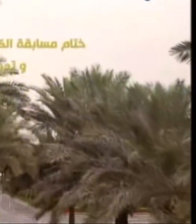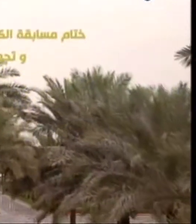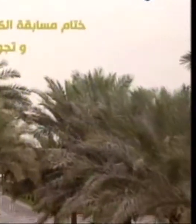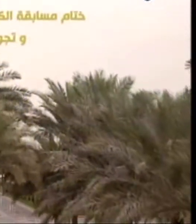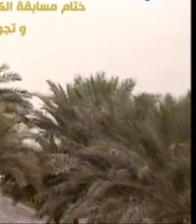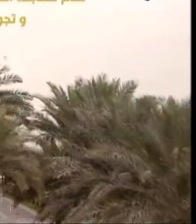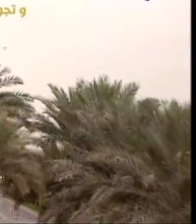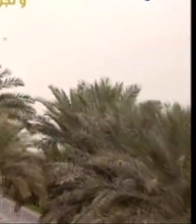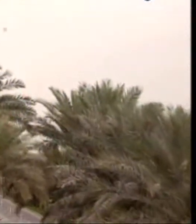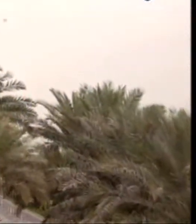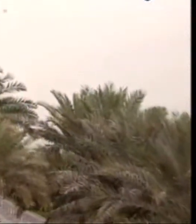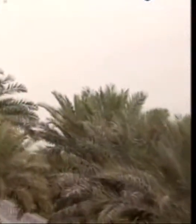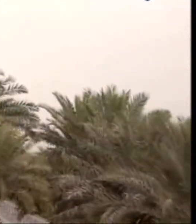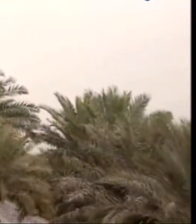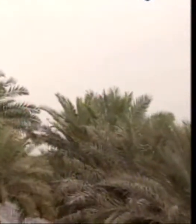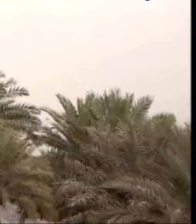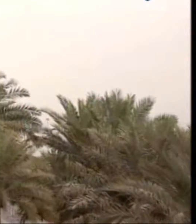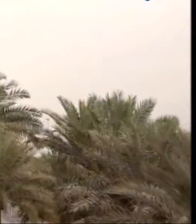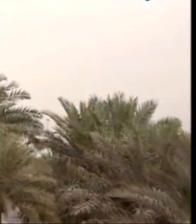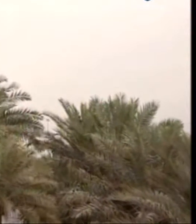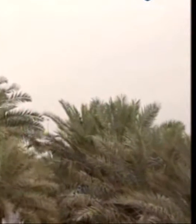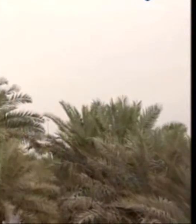بعدما كان قاحلا